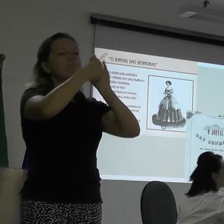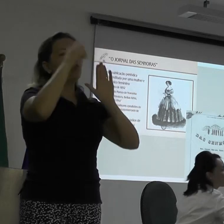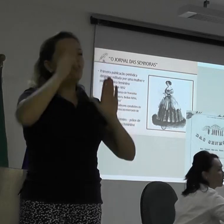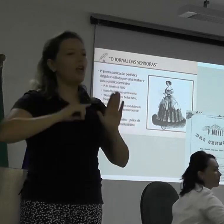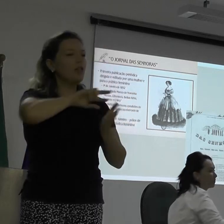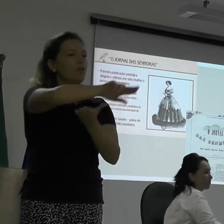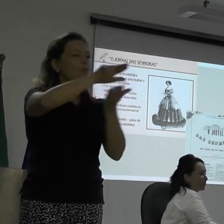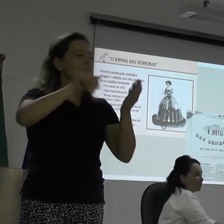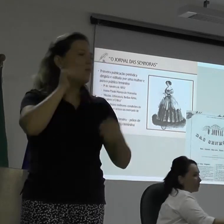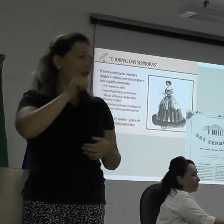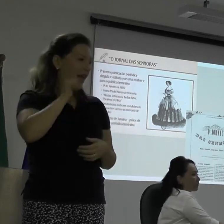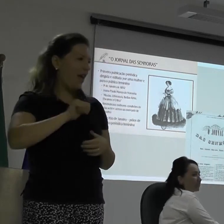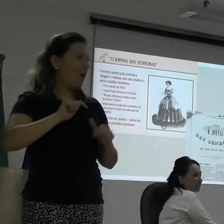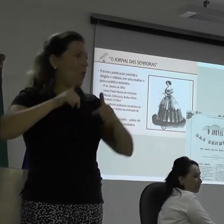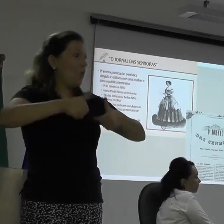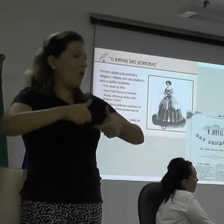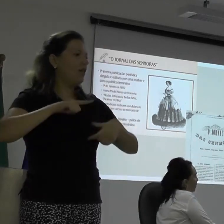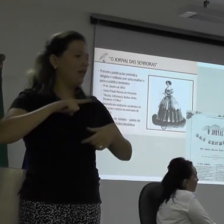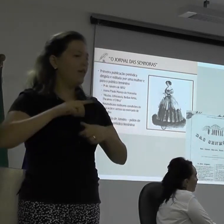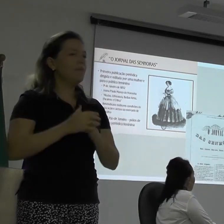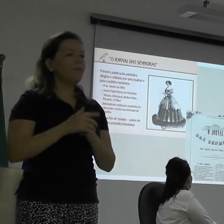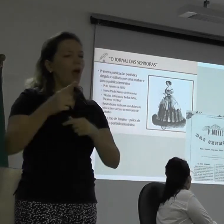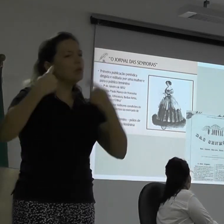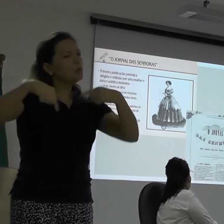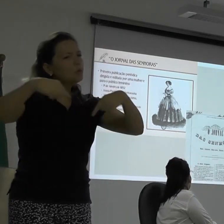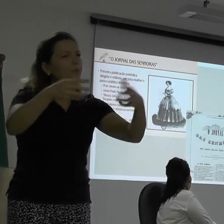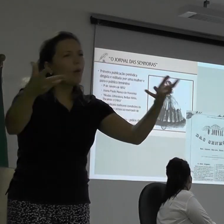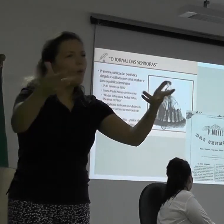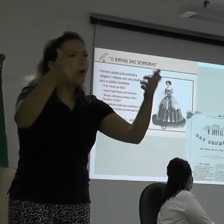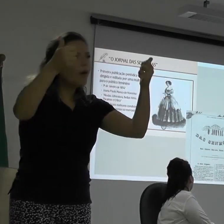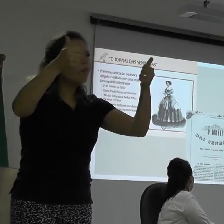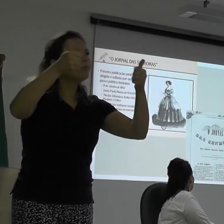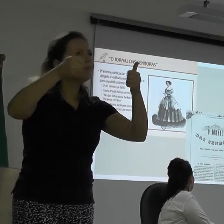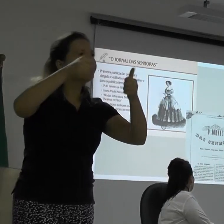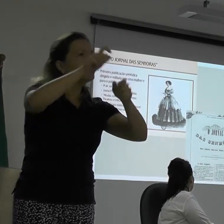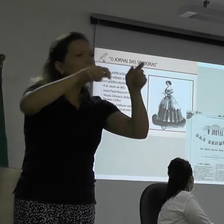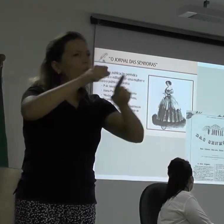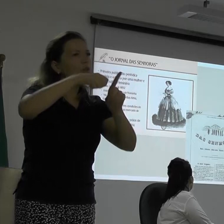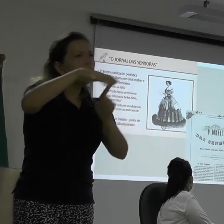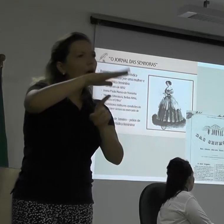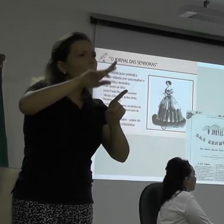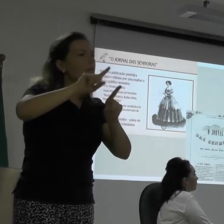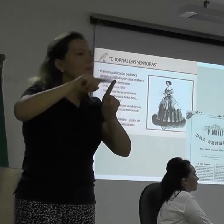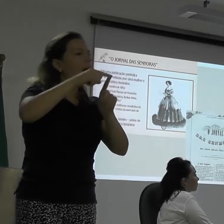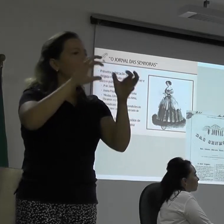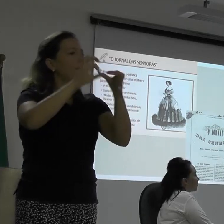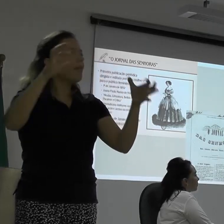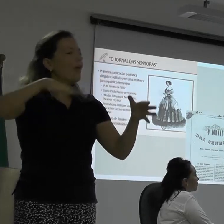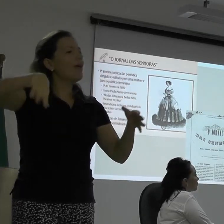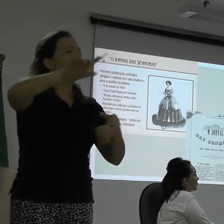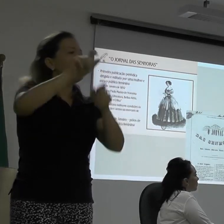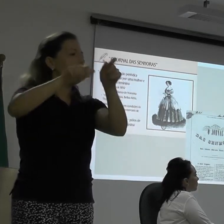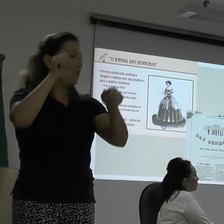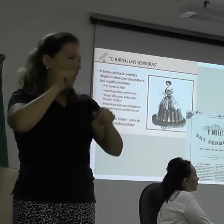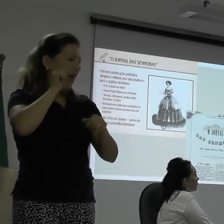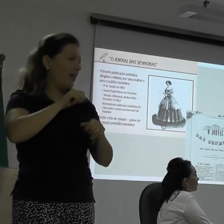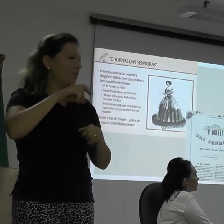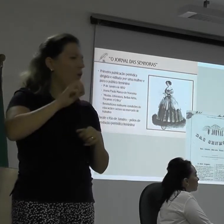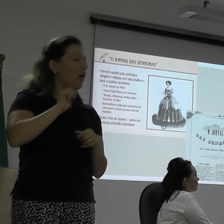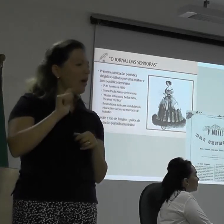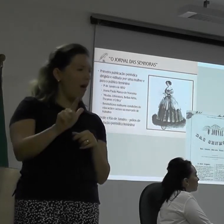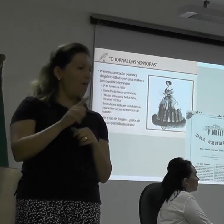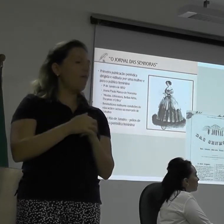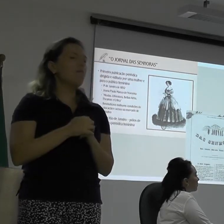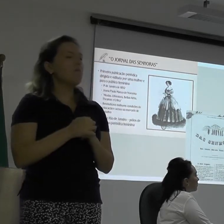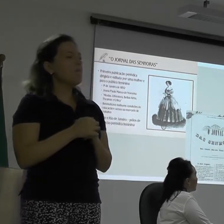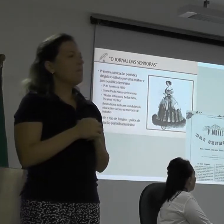direitos, discutindo sobre melhoramento social e emancipação moral. Incorporando a lista das escritoras